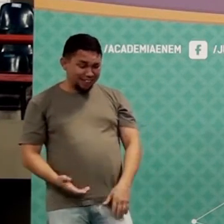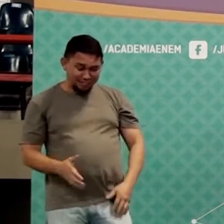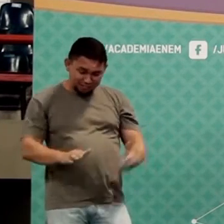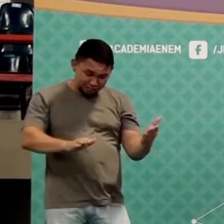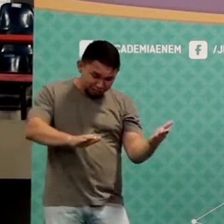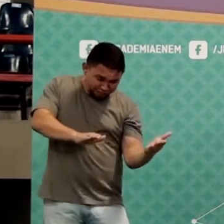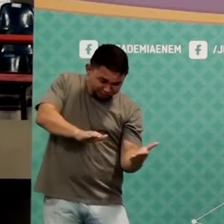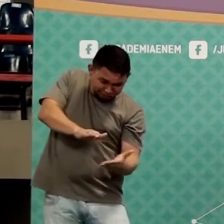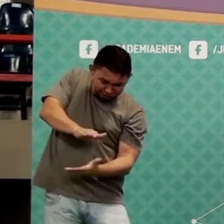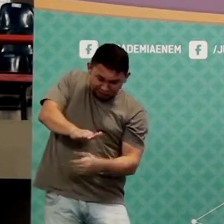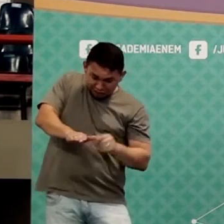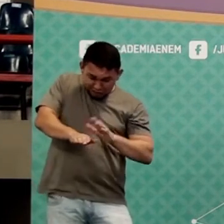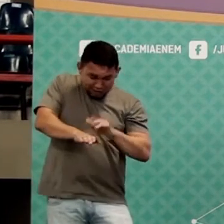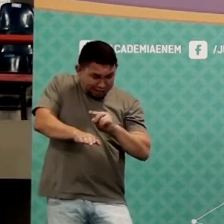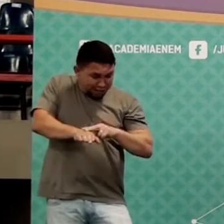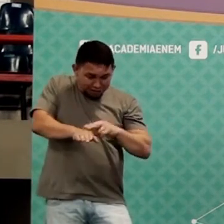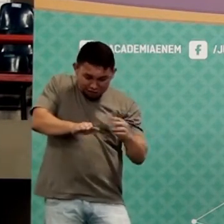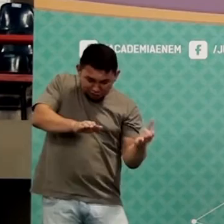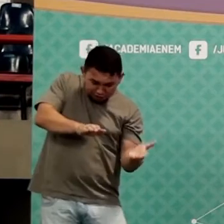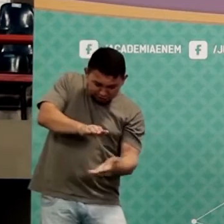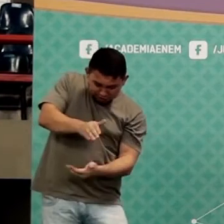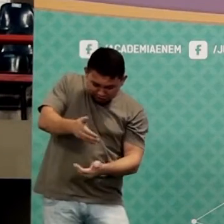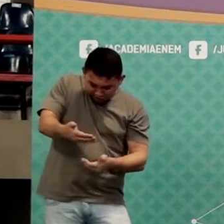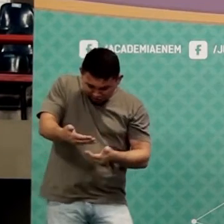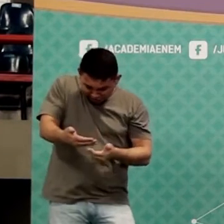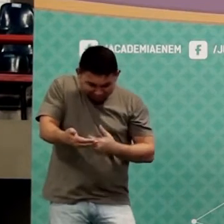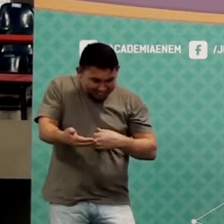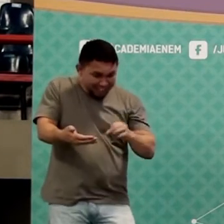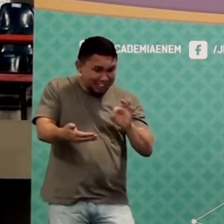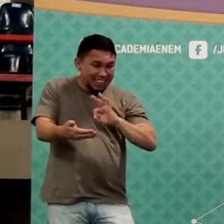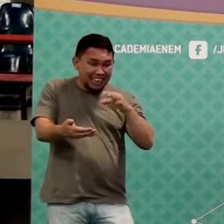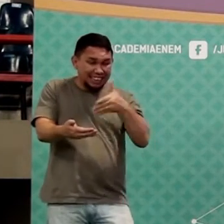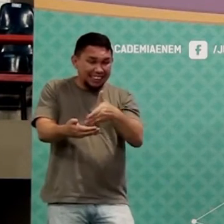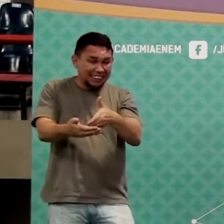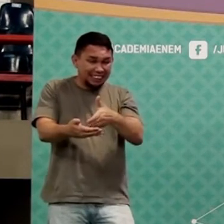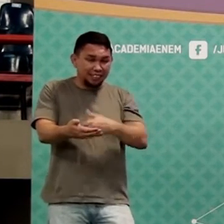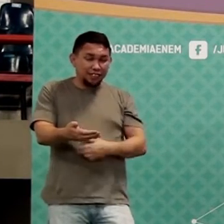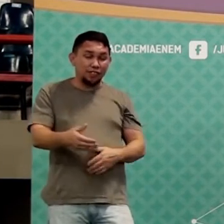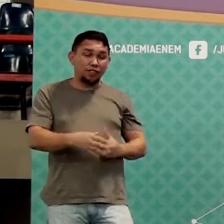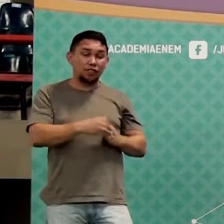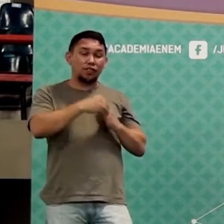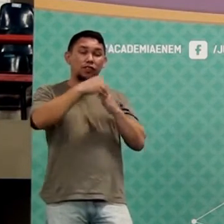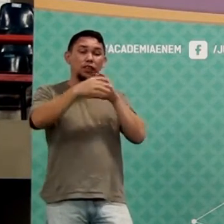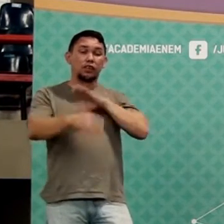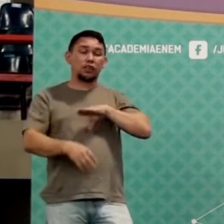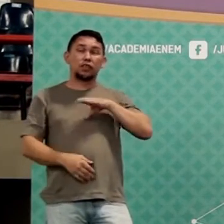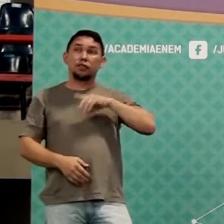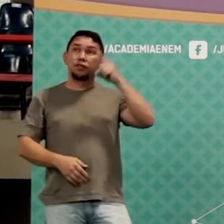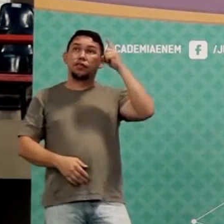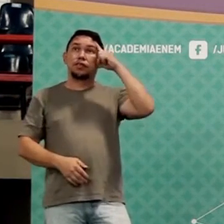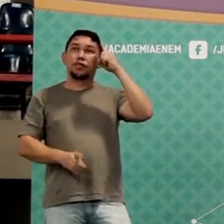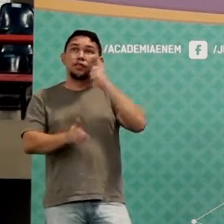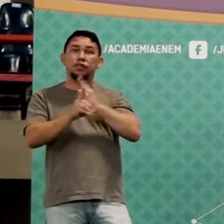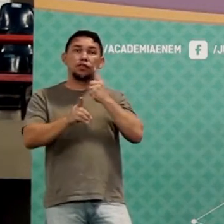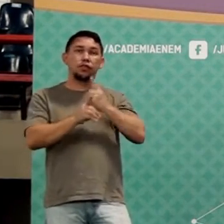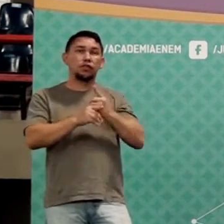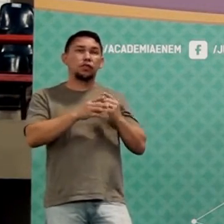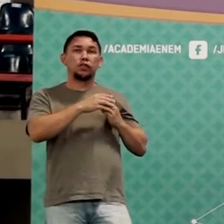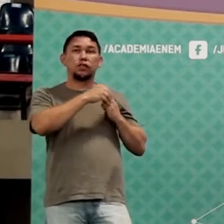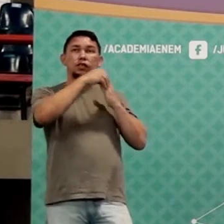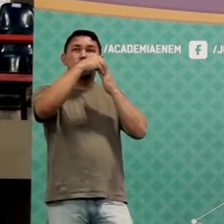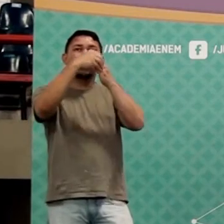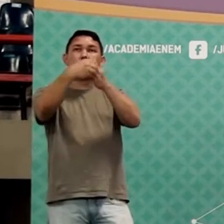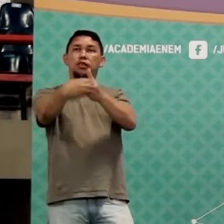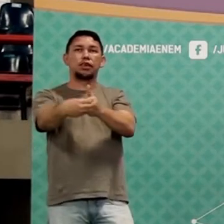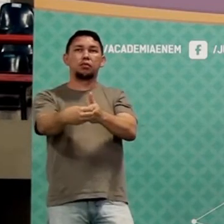é a capa, bicha verde. Não vai sobreviver nada. Os portugueses levaram anos para descobrir que não era para levar a fruta. Era